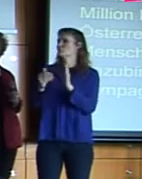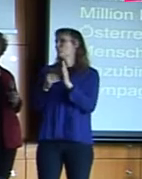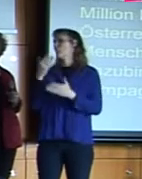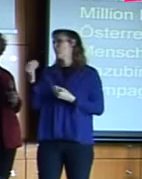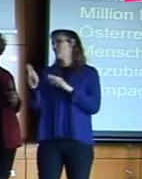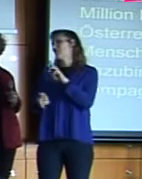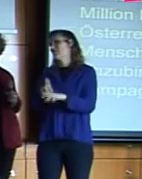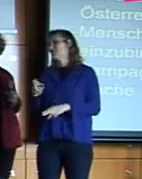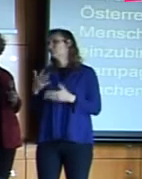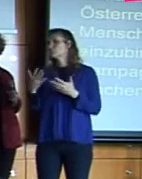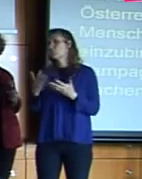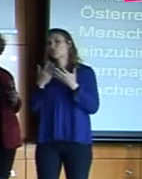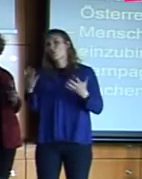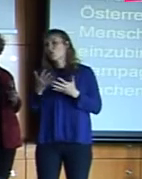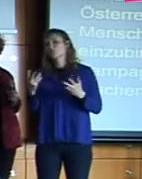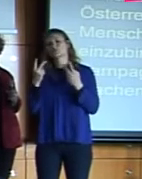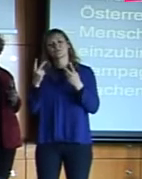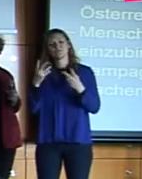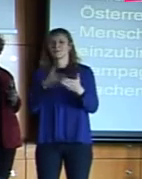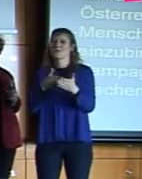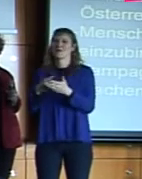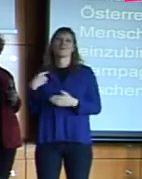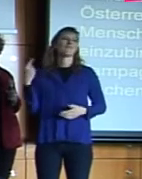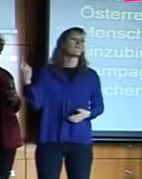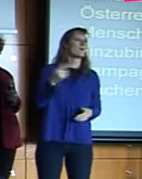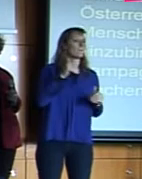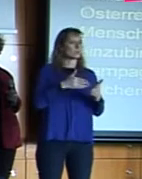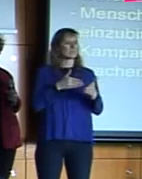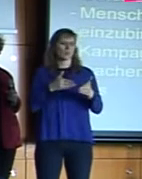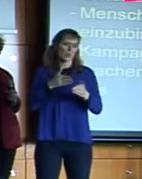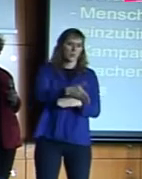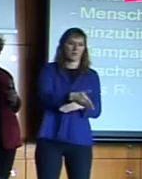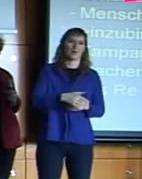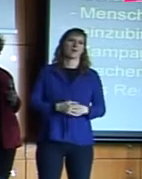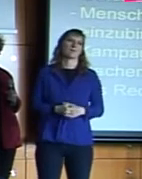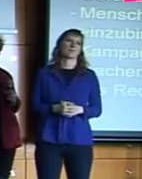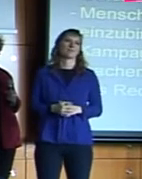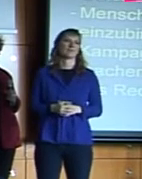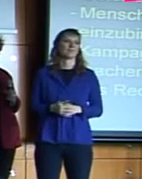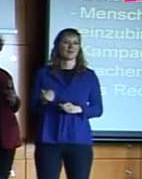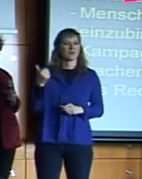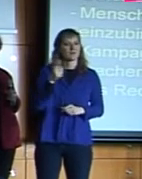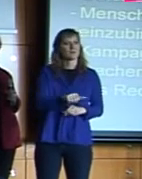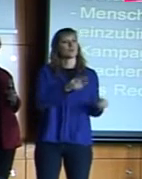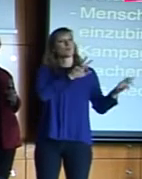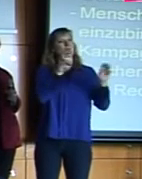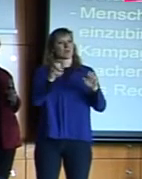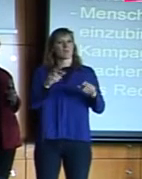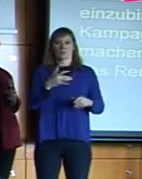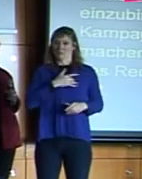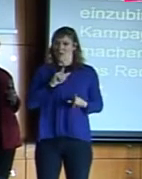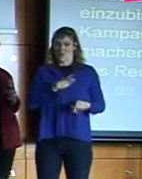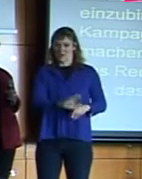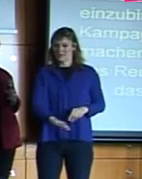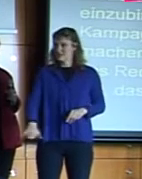Situation. Das ist eine der ganz wichtigen Barrieren, die wir überschreiten müssen. Dazu kommt noch das Thema, dass es auch Kinder gibt,